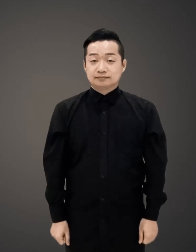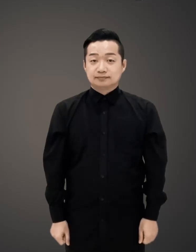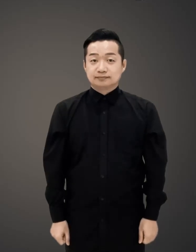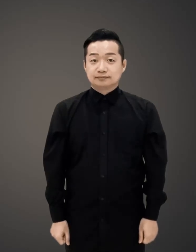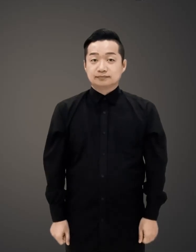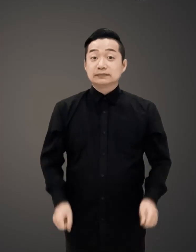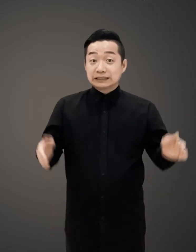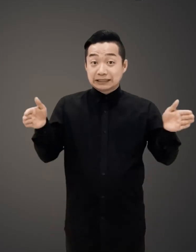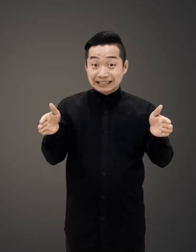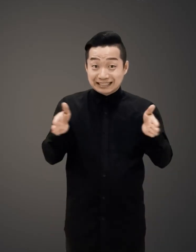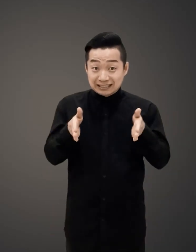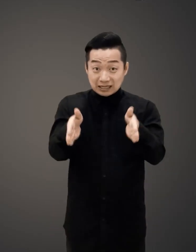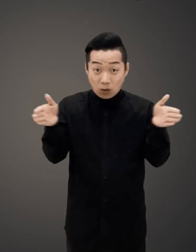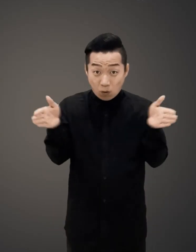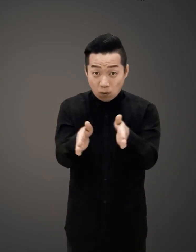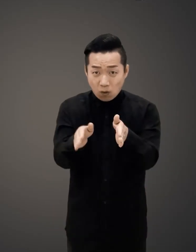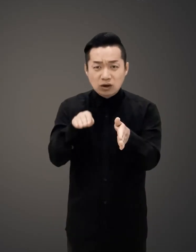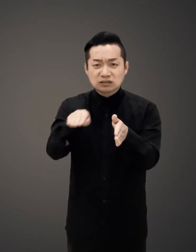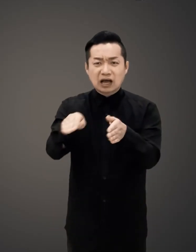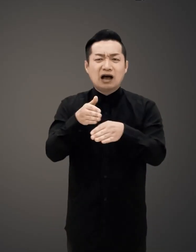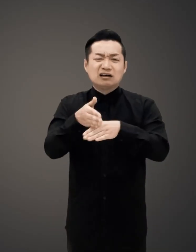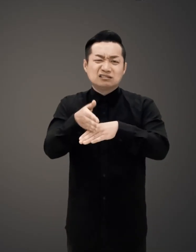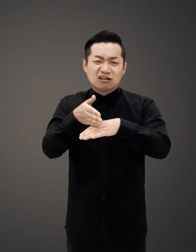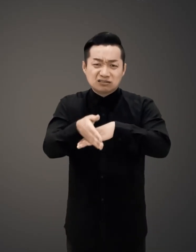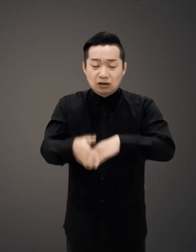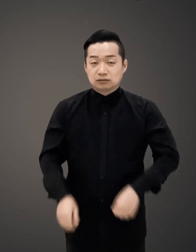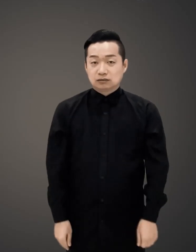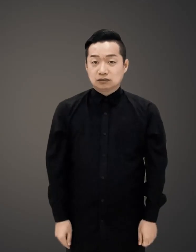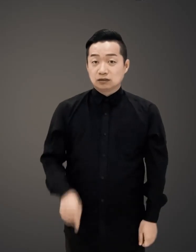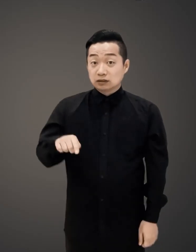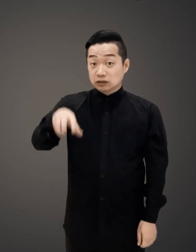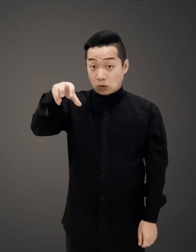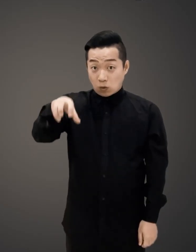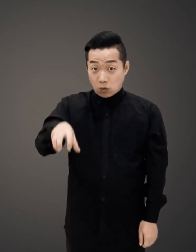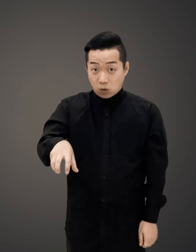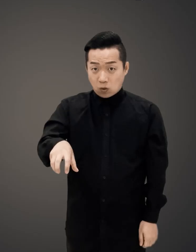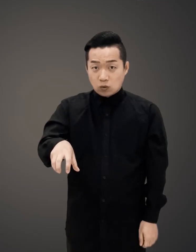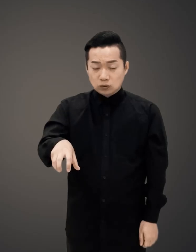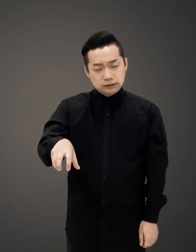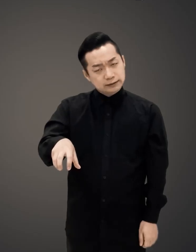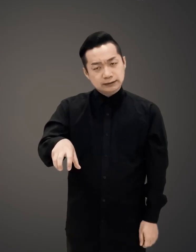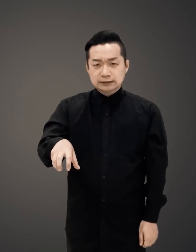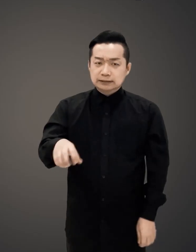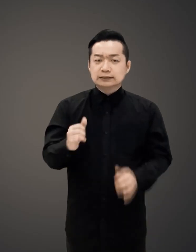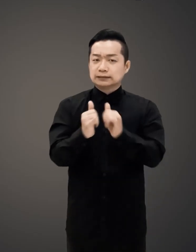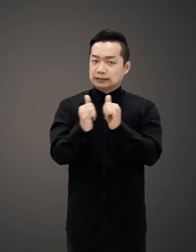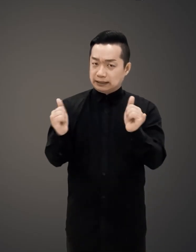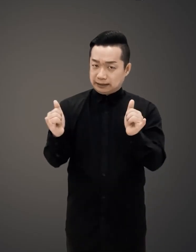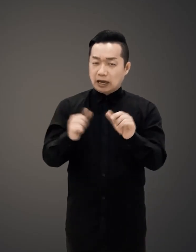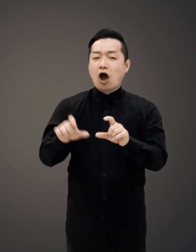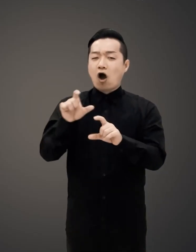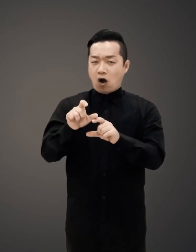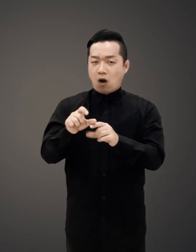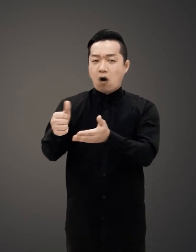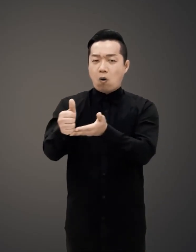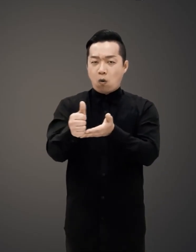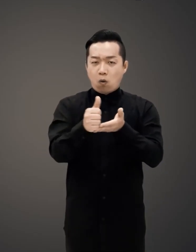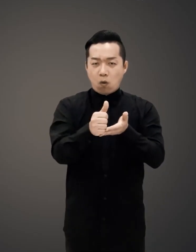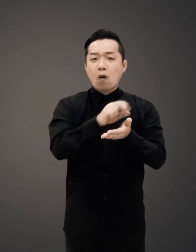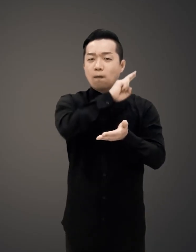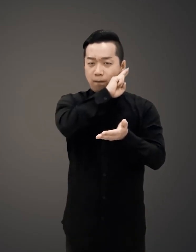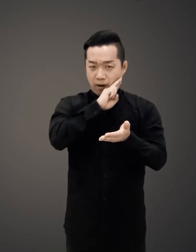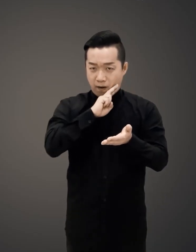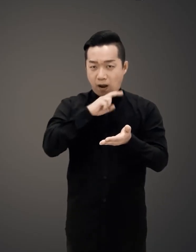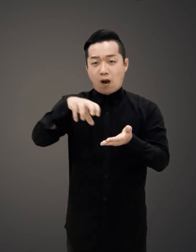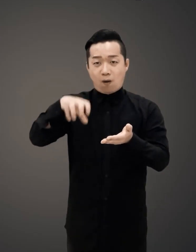이렇게 길이 좁고 자동차가 천천히 달리다 보니 그 공간은 아무래도 사람들이 좀 더 이용하기 편한